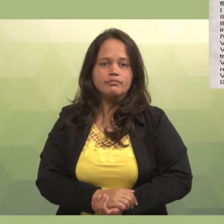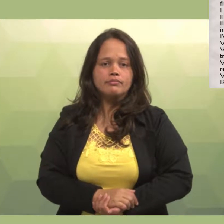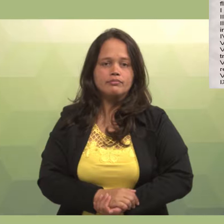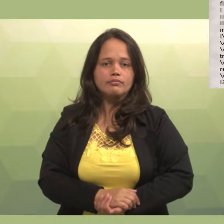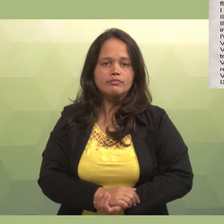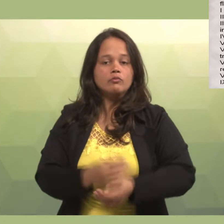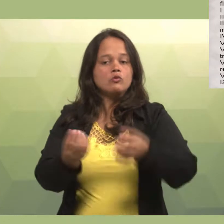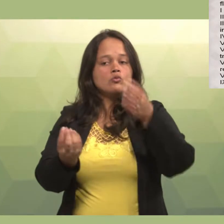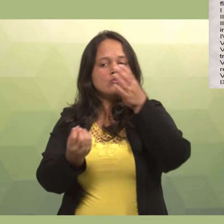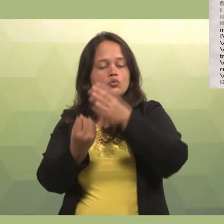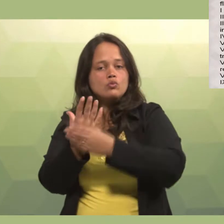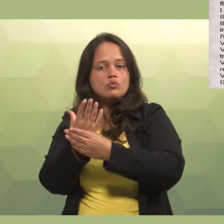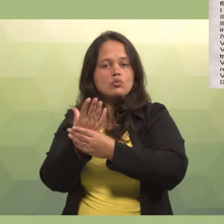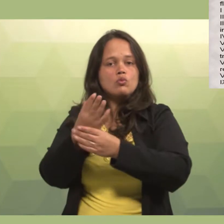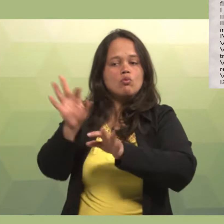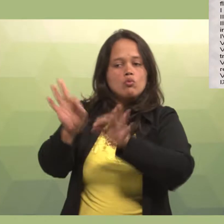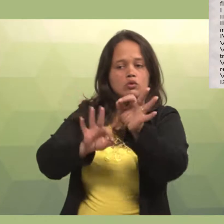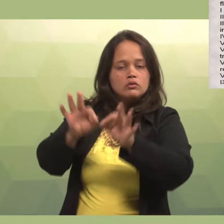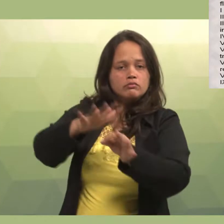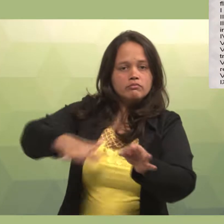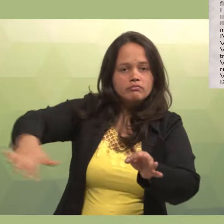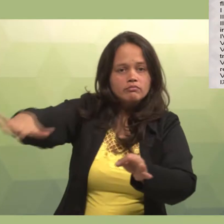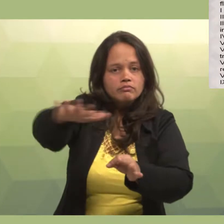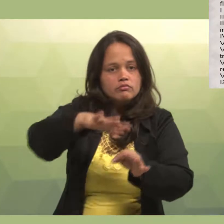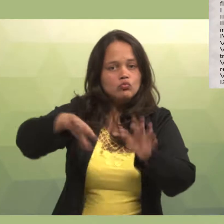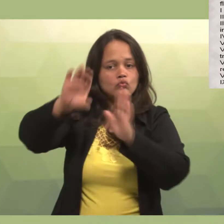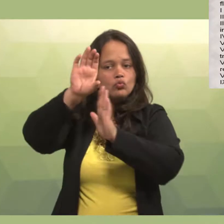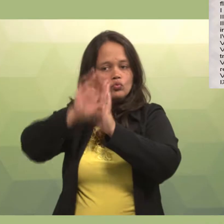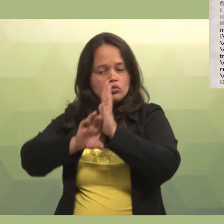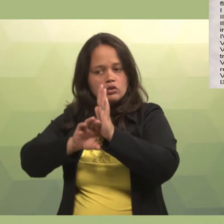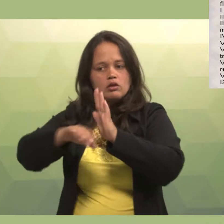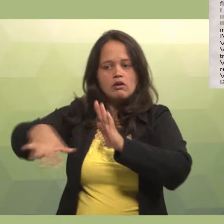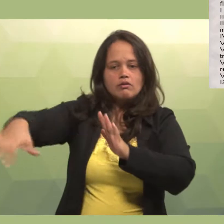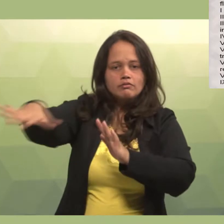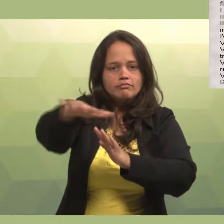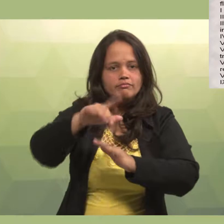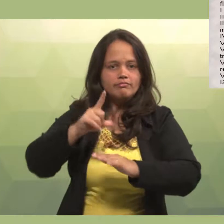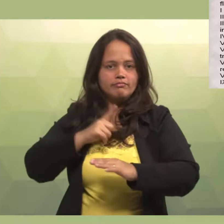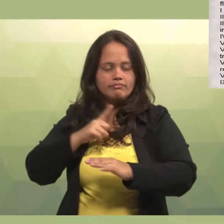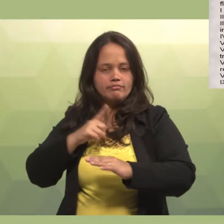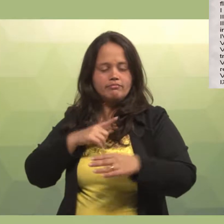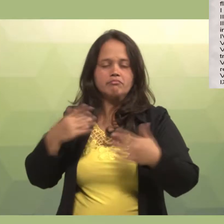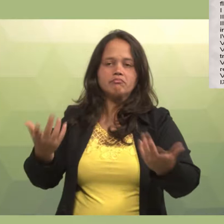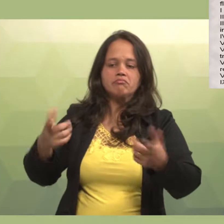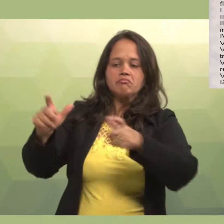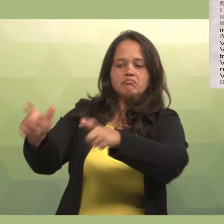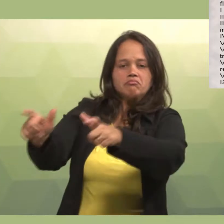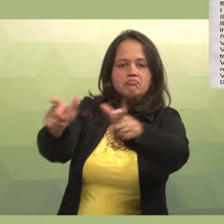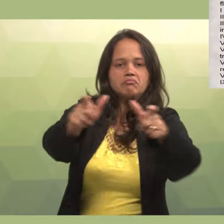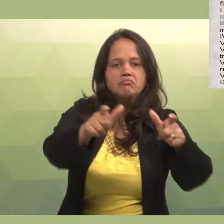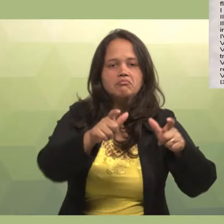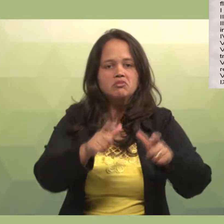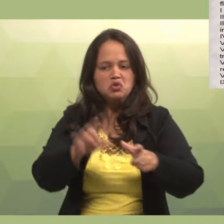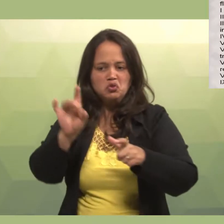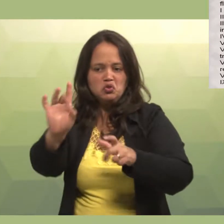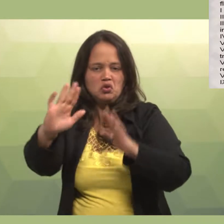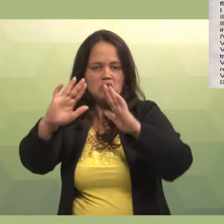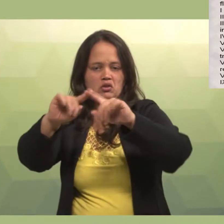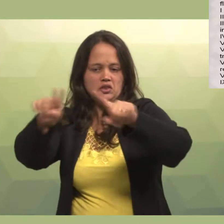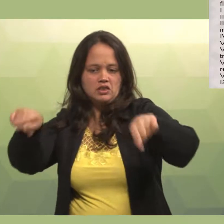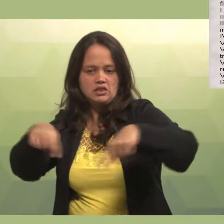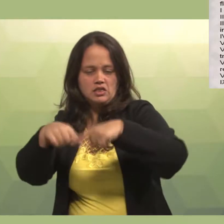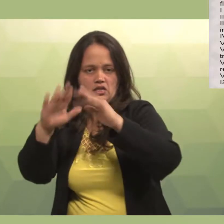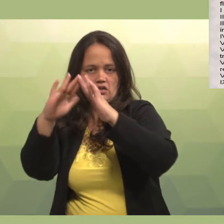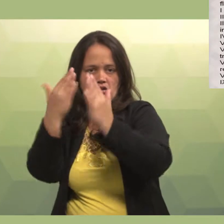concepção e organização do espaço curricular e físico que inclua espaços que não apenas as salas de